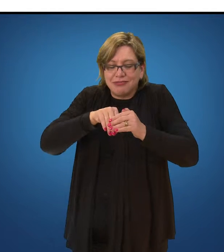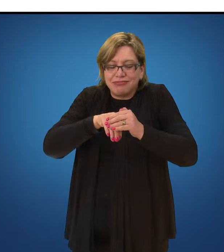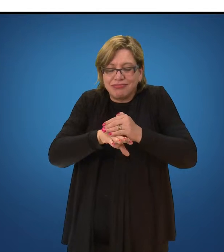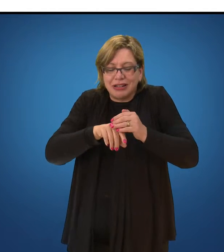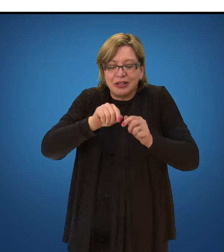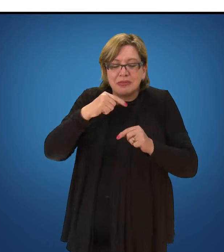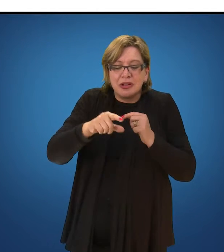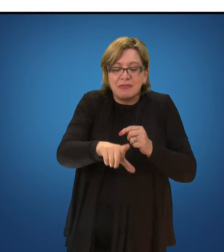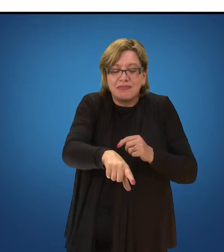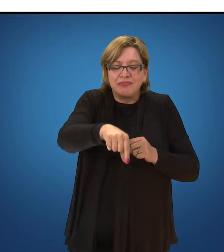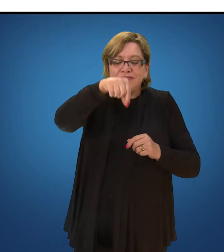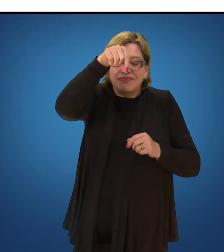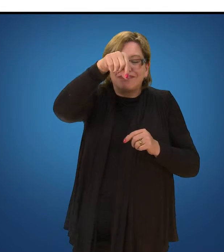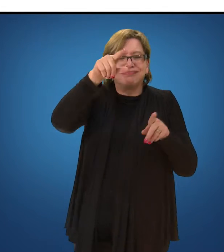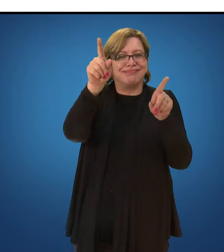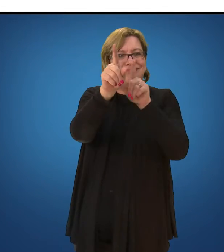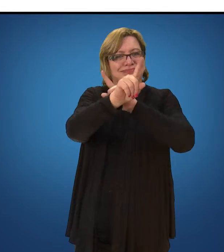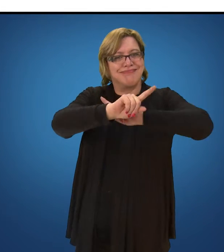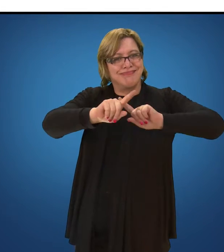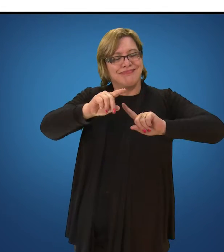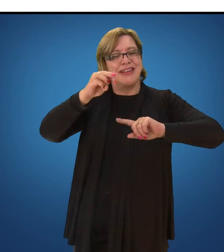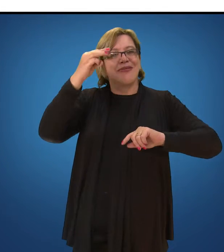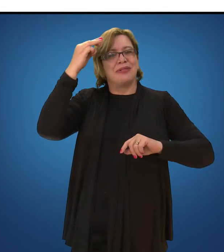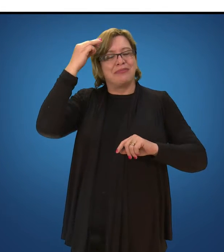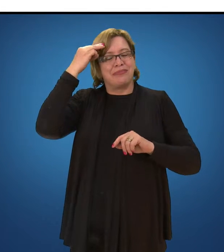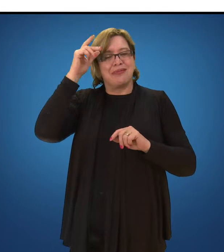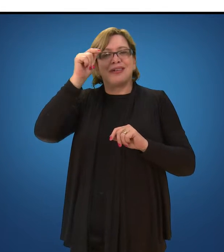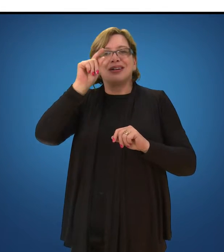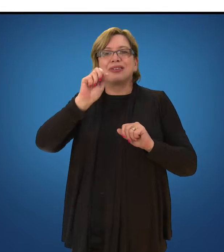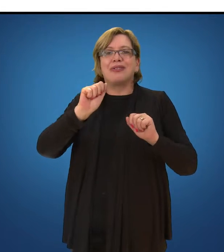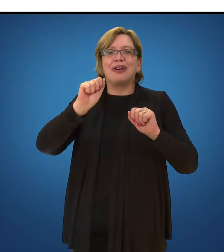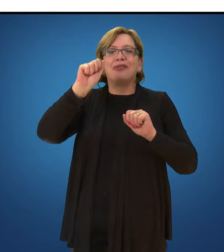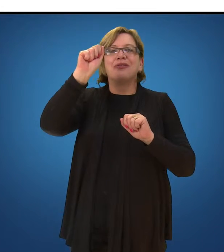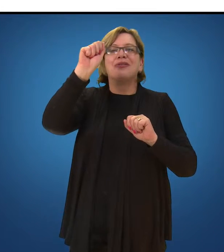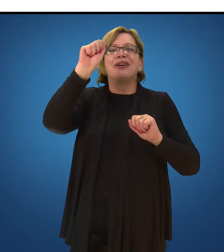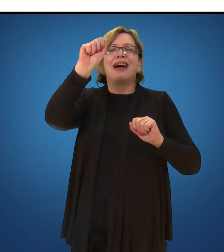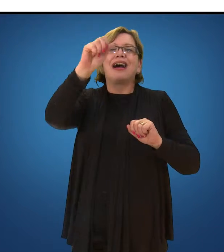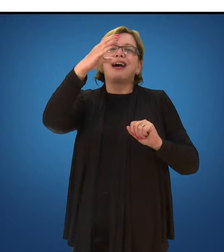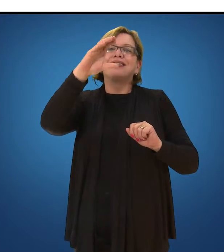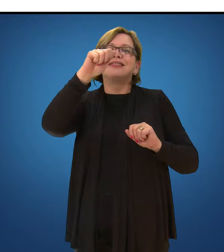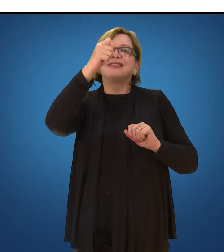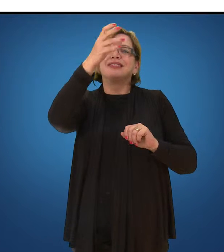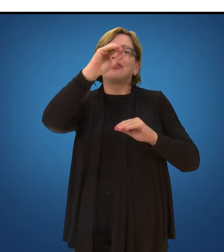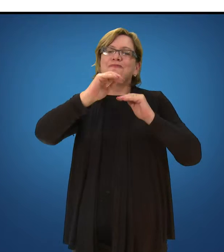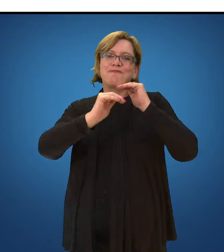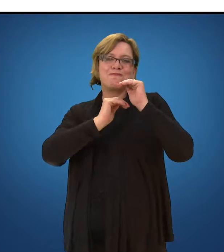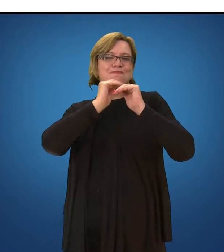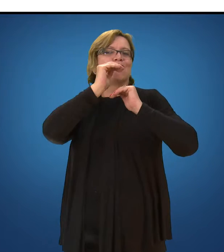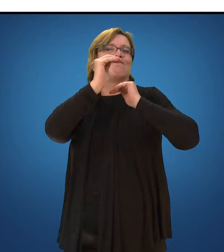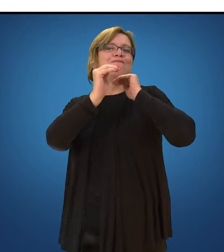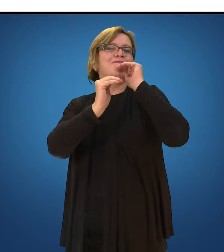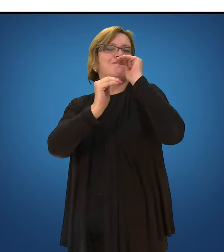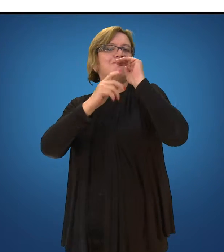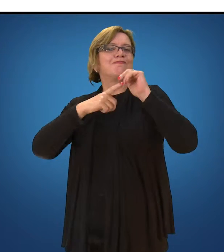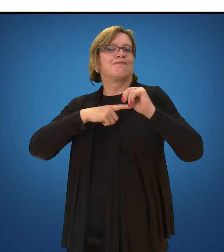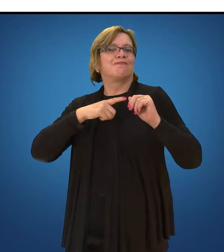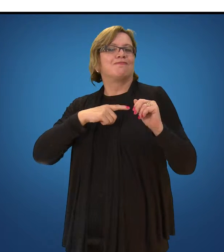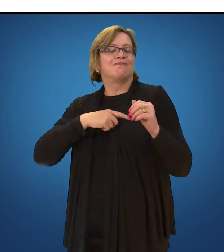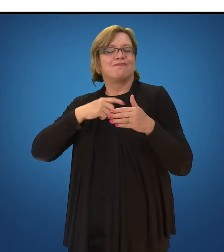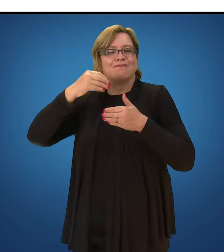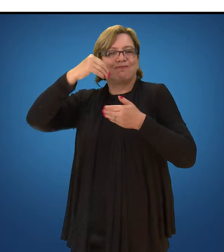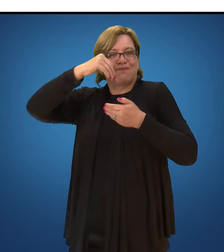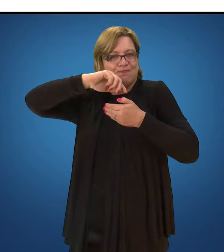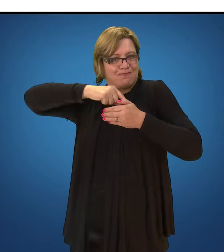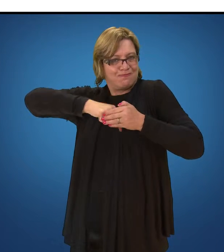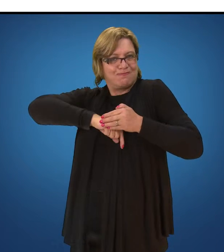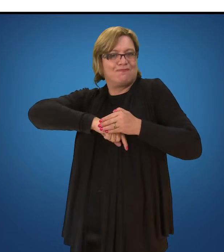gente recupera. A memória é uma ação, um processo, que envolve, então, um elemento interno, no